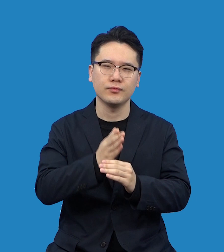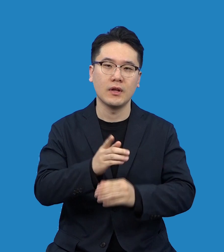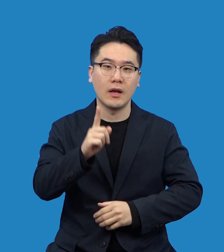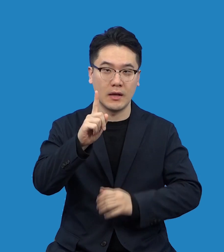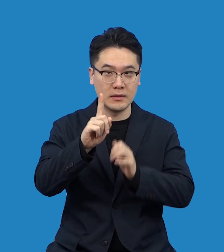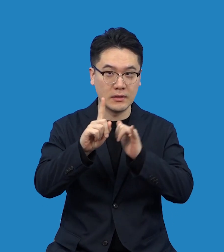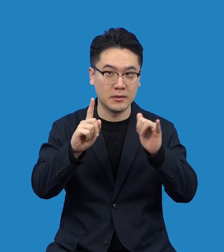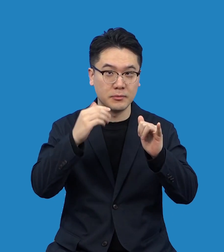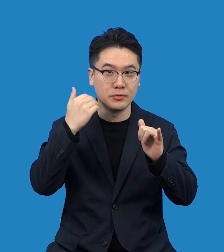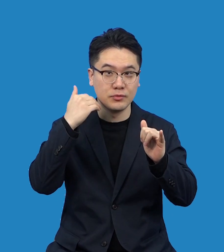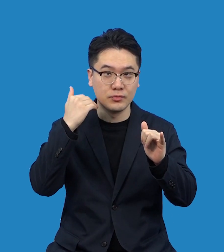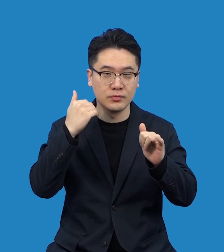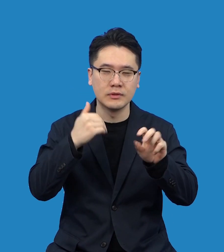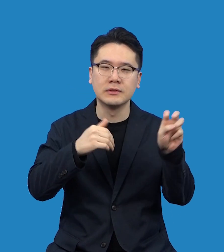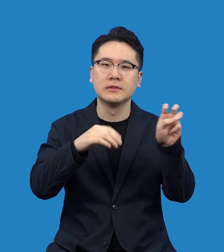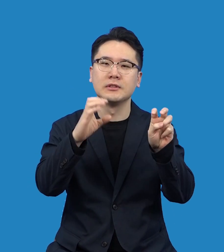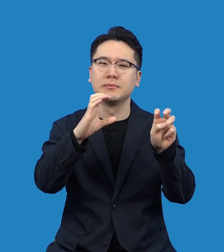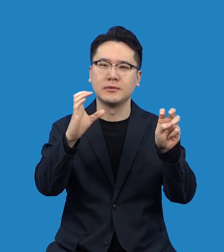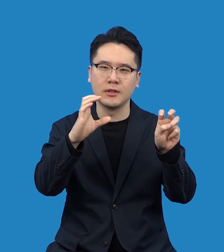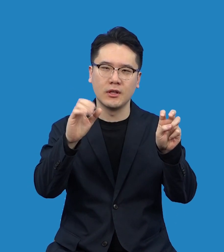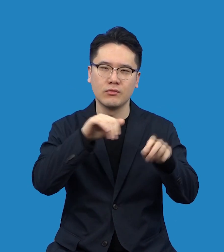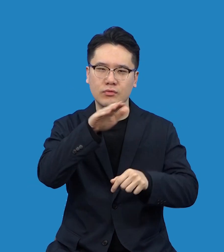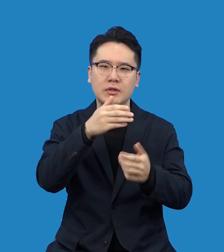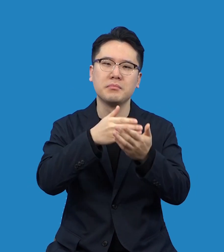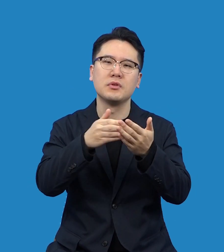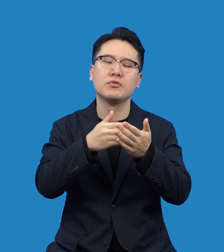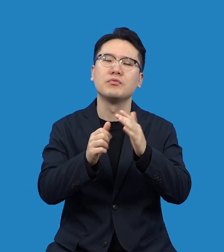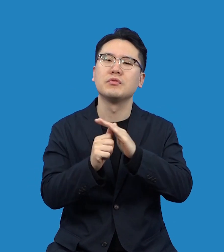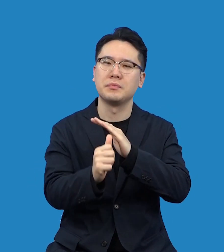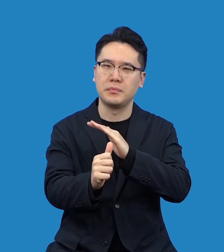우리나라 근현대 미술을 대표하는 화가